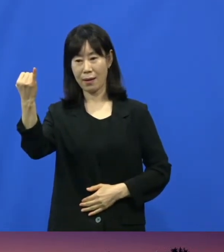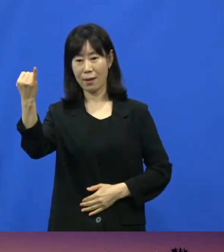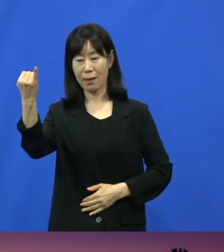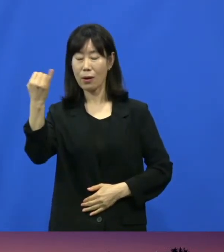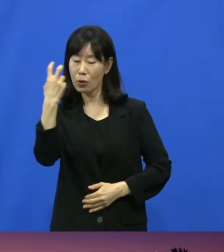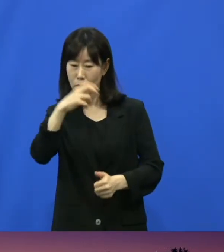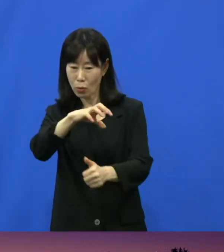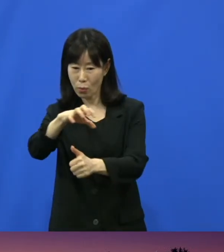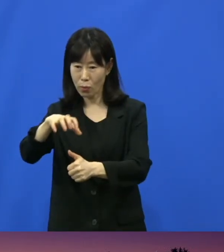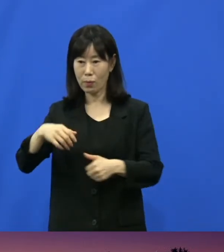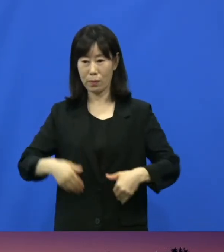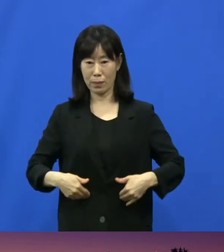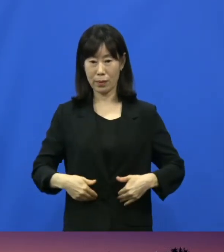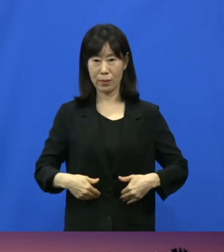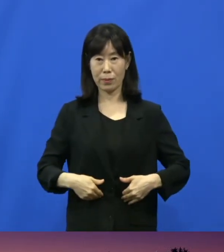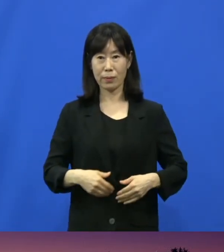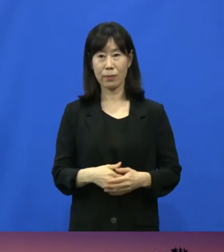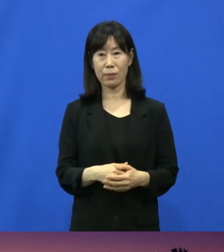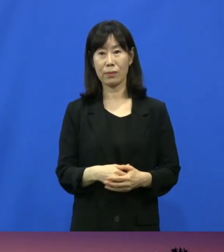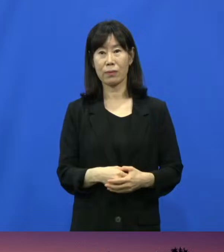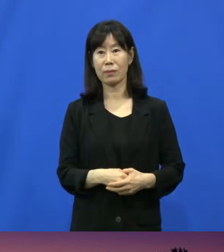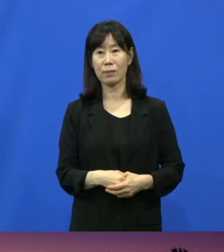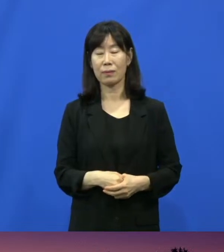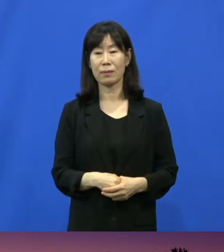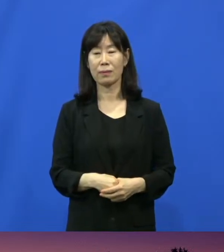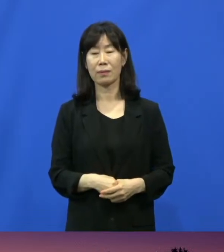다른 건 아무리 쌓아놔도 쌓임이 없어요.